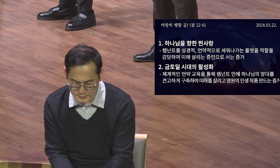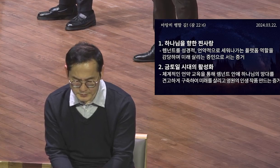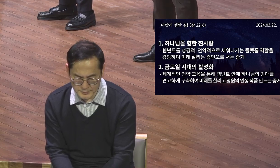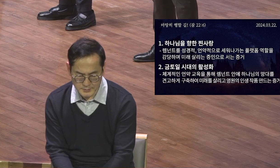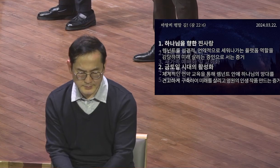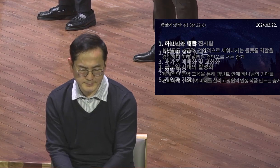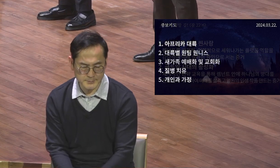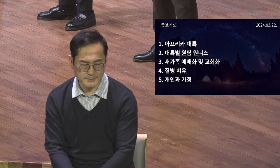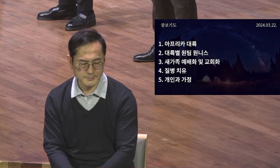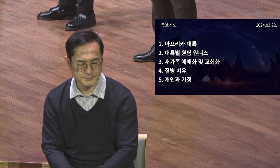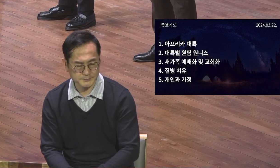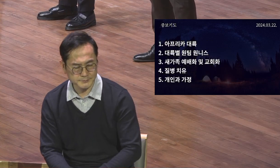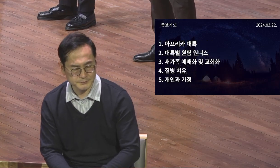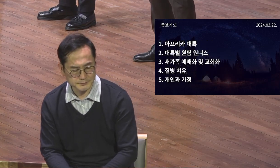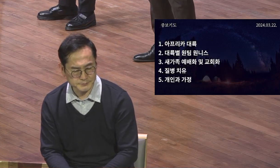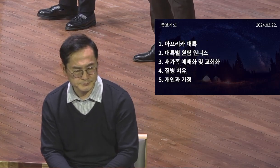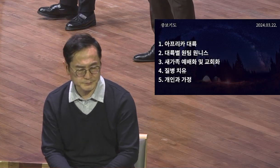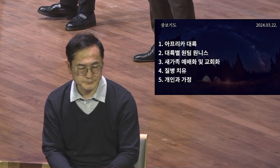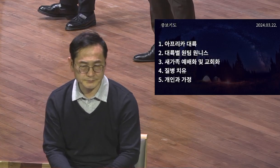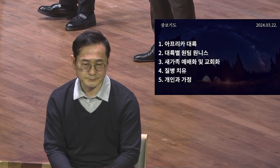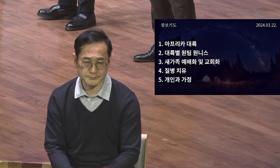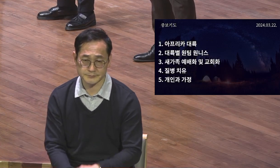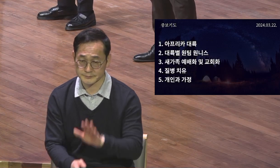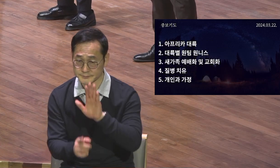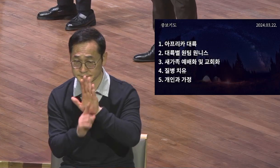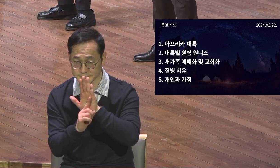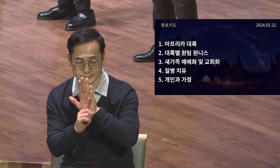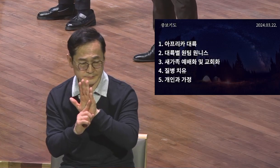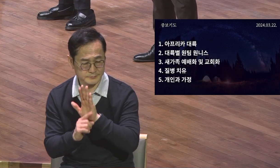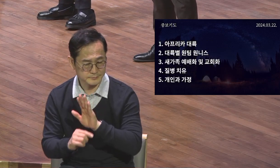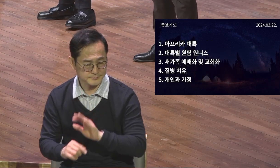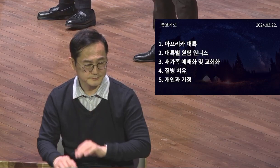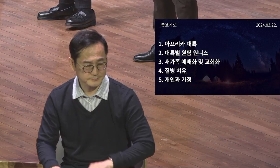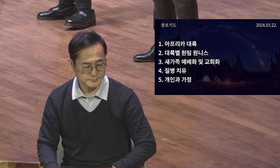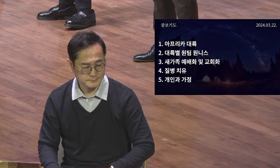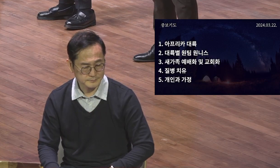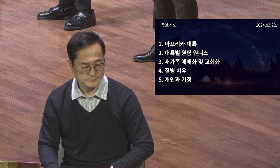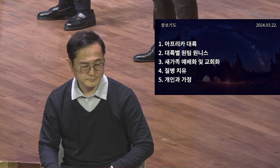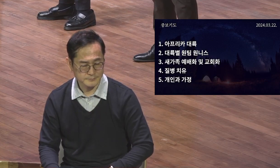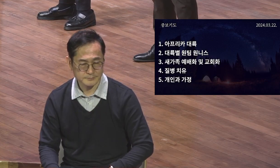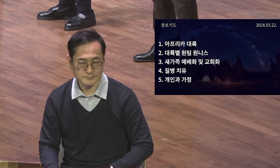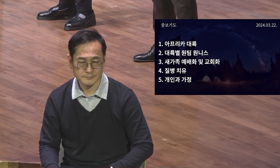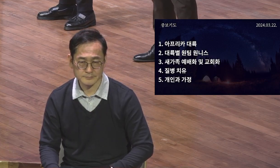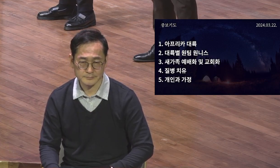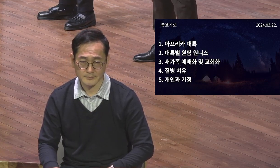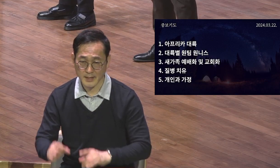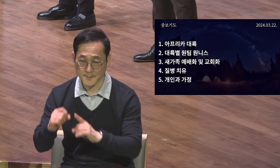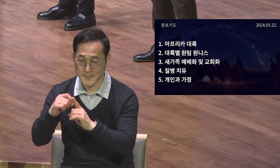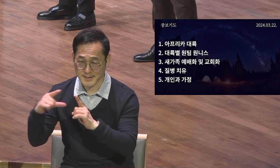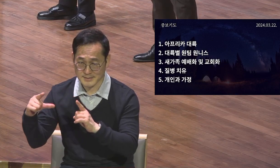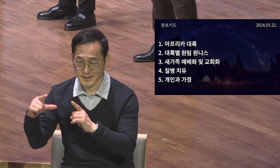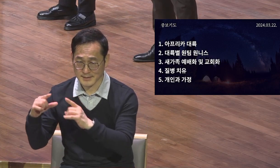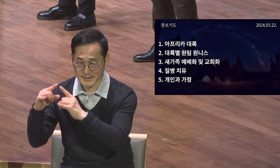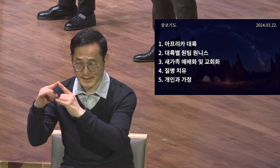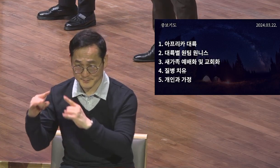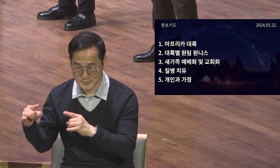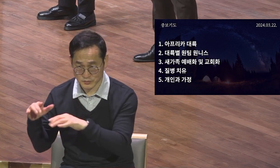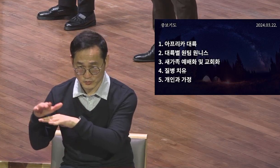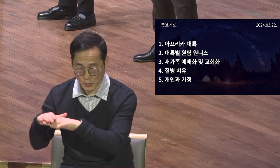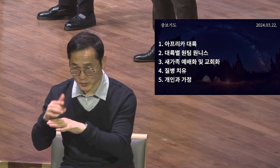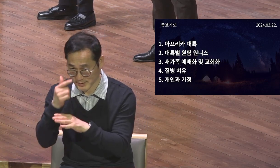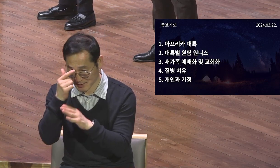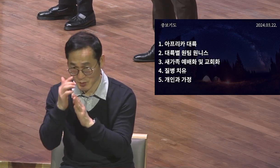화면에 띄어진 기도 제목을 보며 기도하실 텐데요. 특별히 오늘은 현재 진행되고 있는 파키스탄 캠프까지도